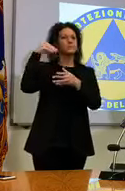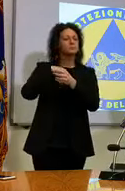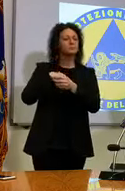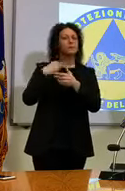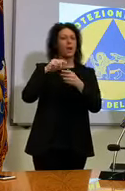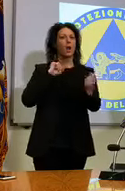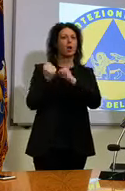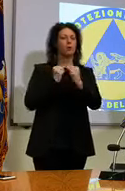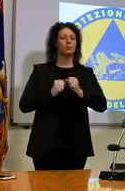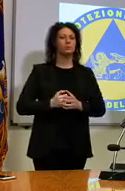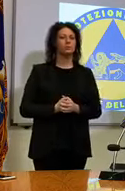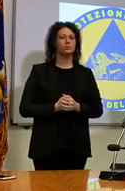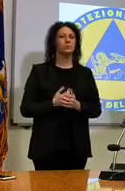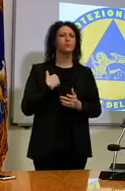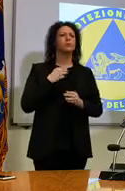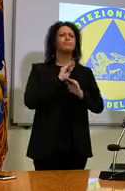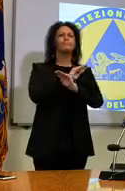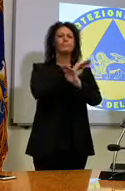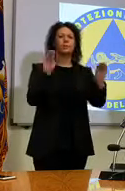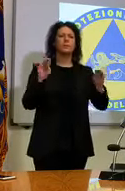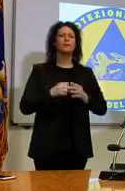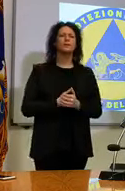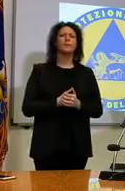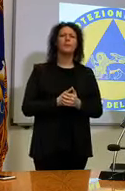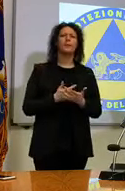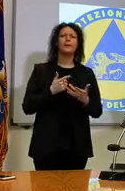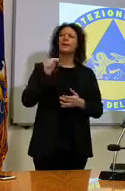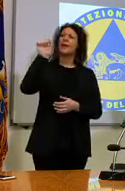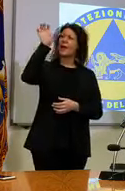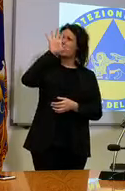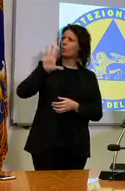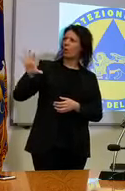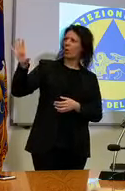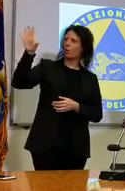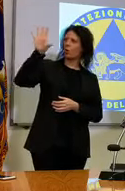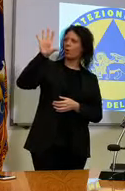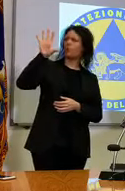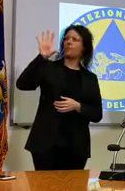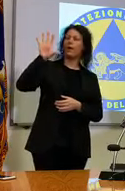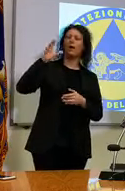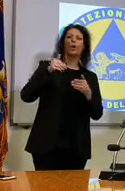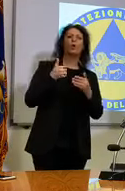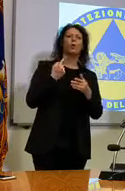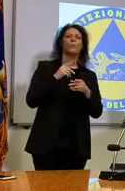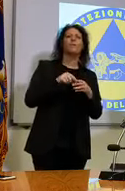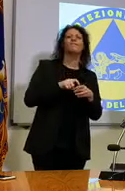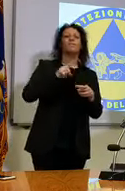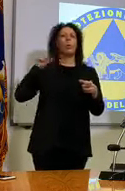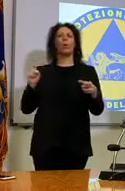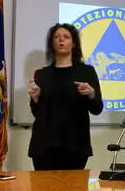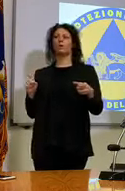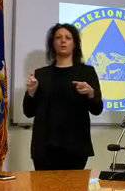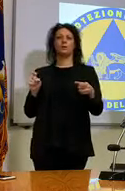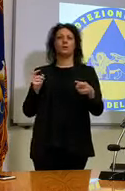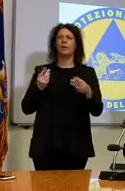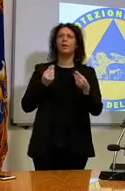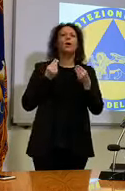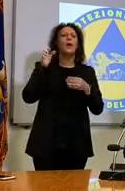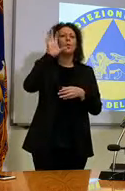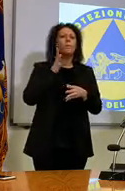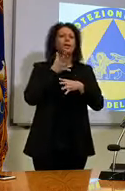che è quella che ci facciamo tutti. Se l'Europa resta fuori da una partita come questa, quando mai deve intervenire? Cioè,